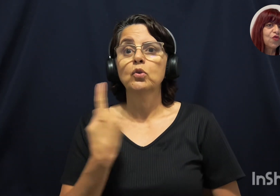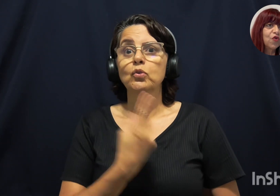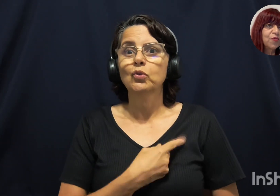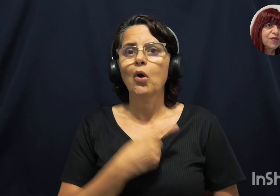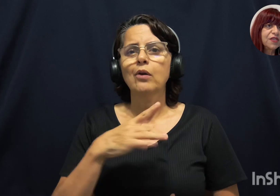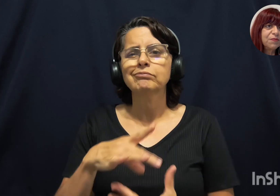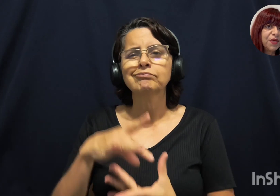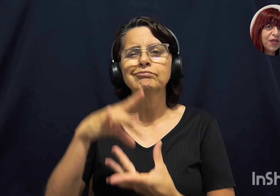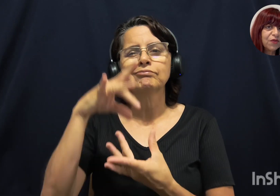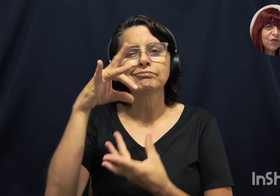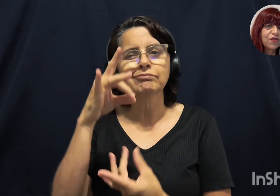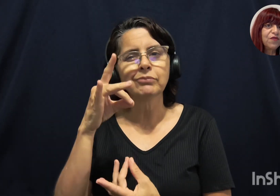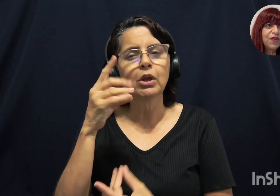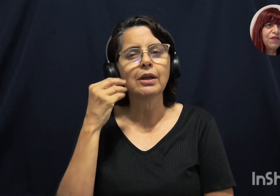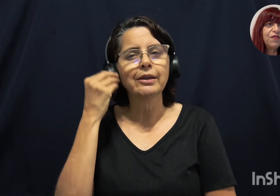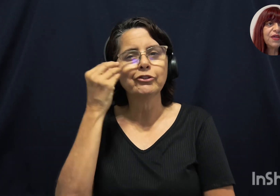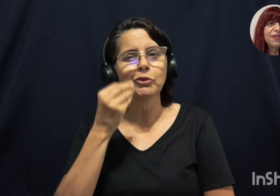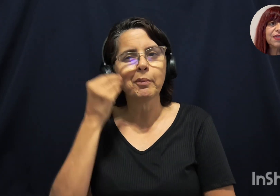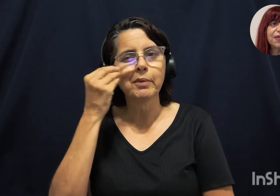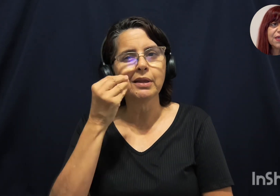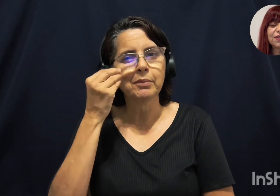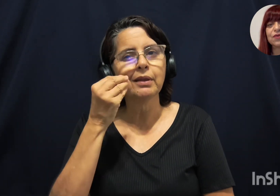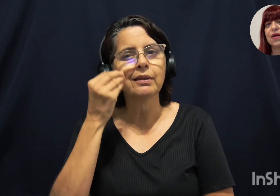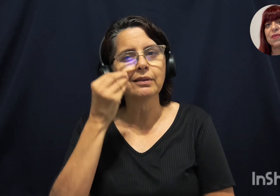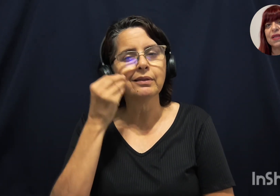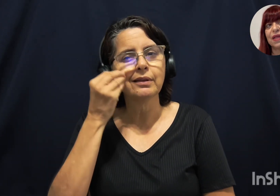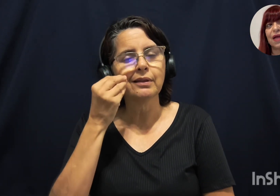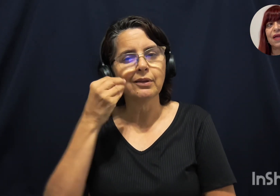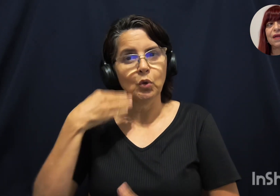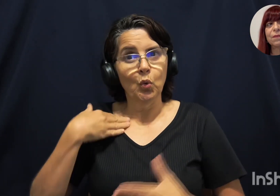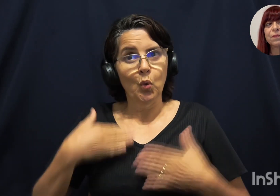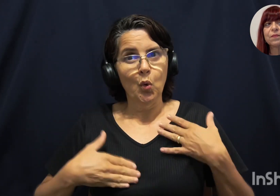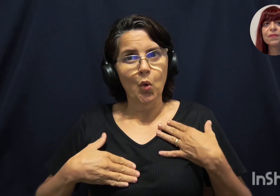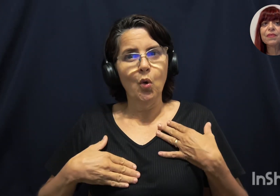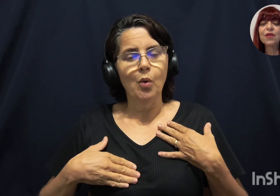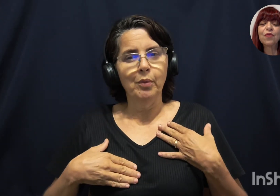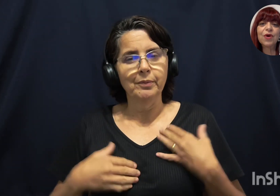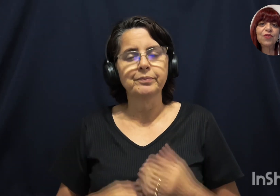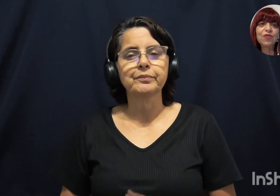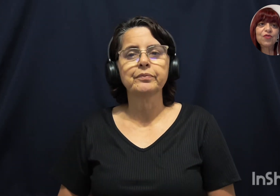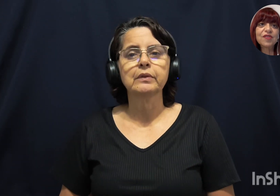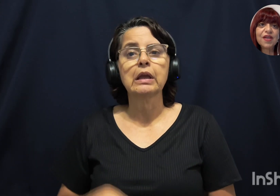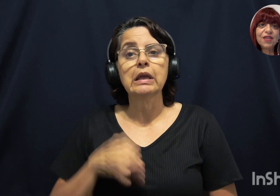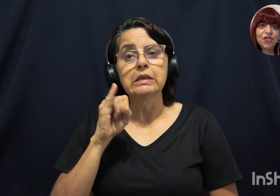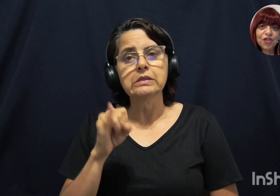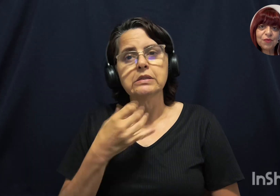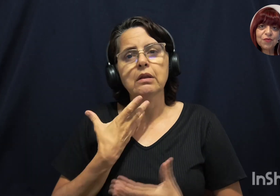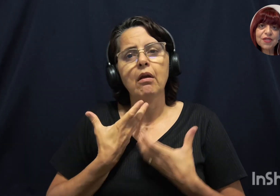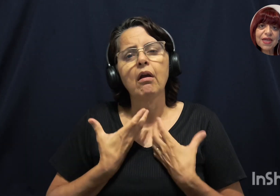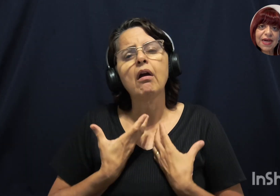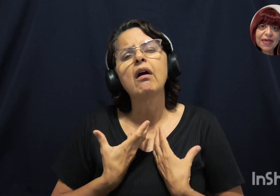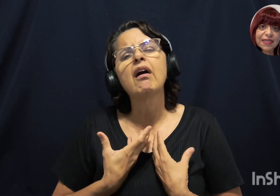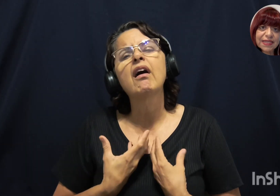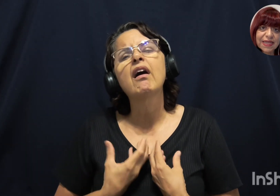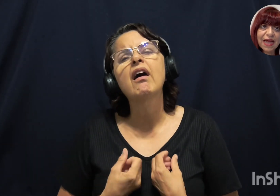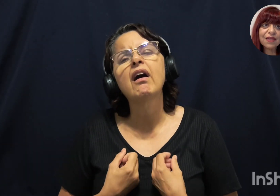Como somos espíritos vivenciando na matéria, quando nos